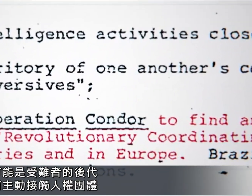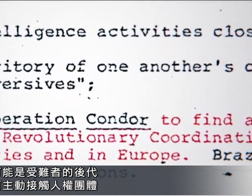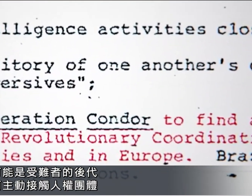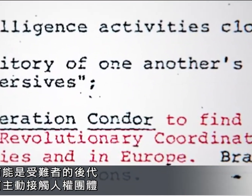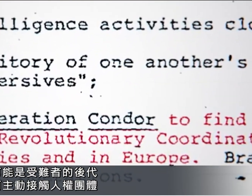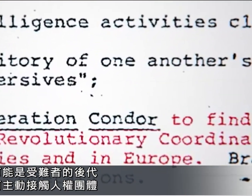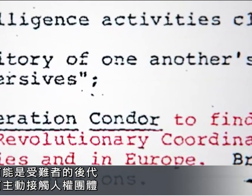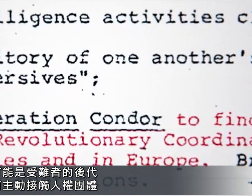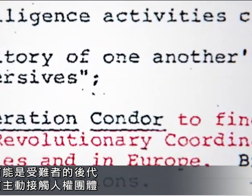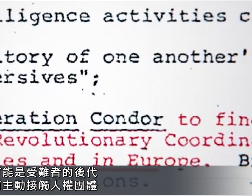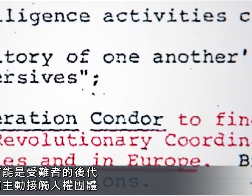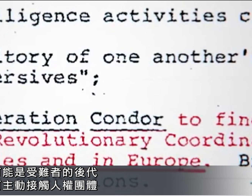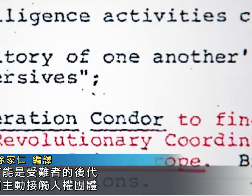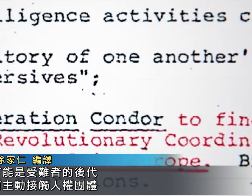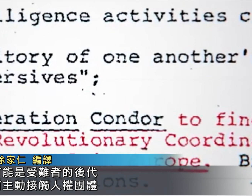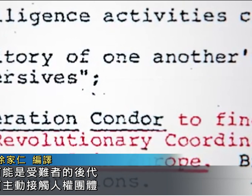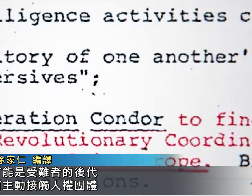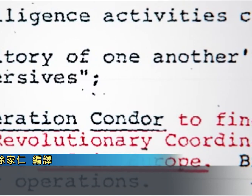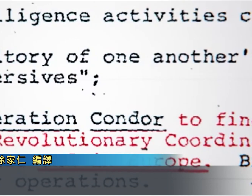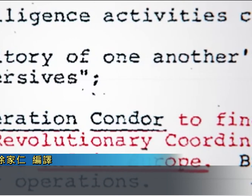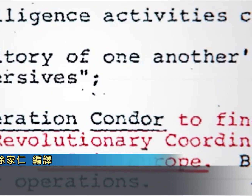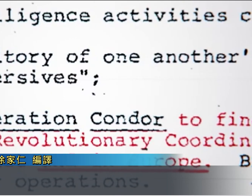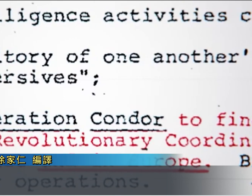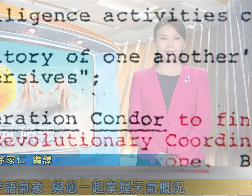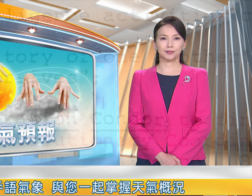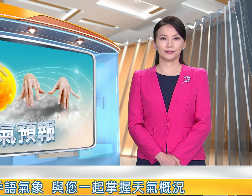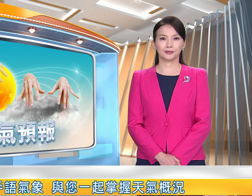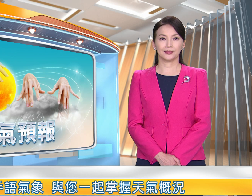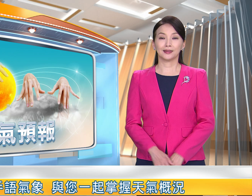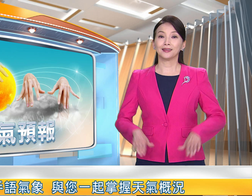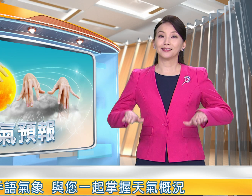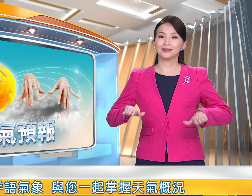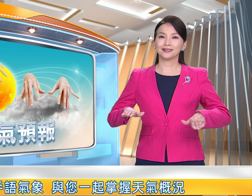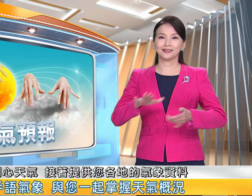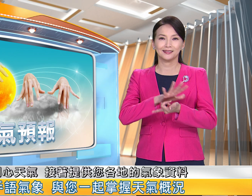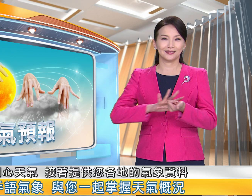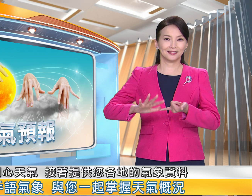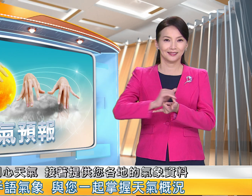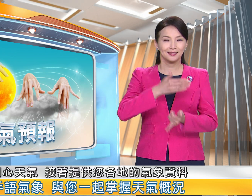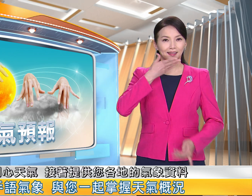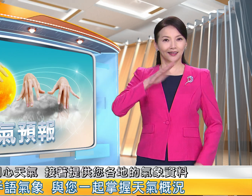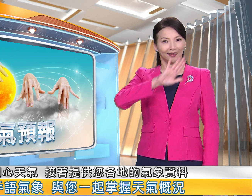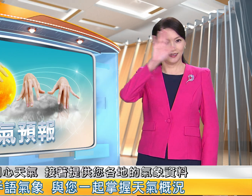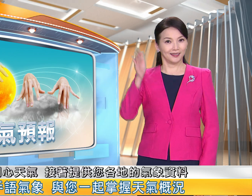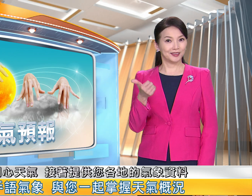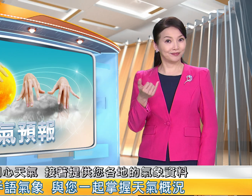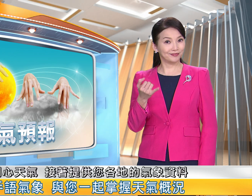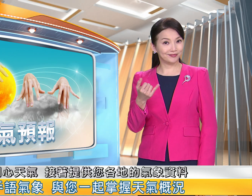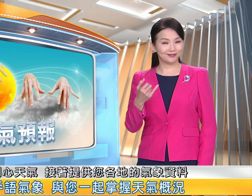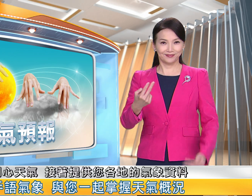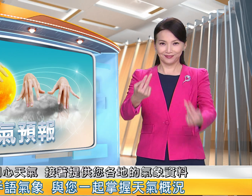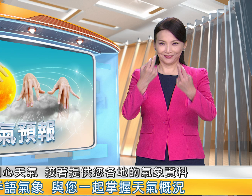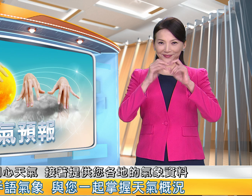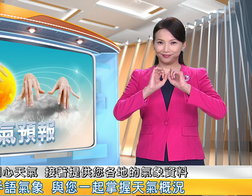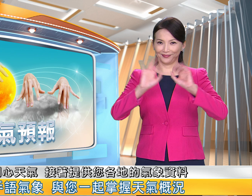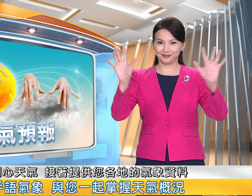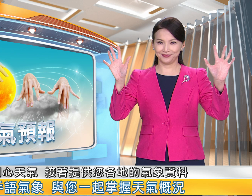人权团体。公视新闻徐嘉仁编译。 关心天气，记者提供您各地的气象资料。